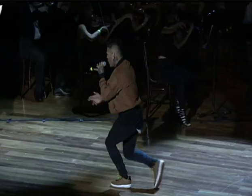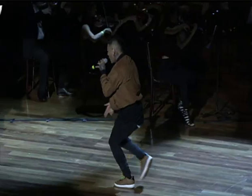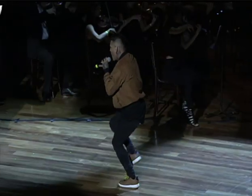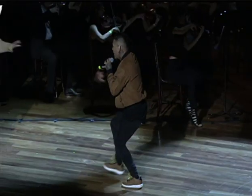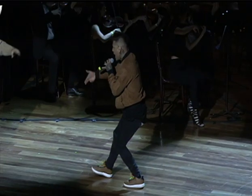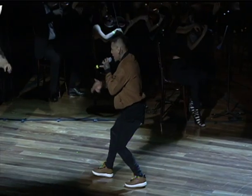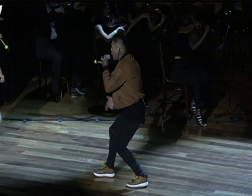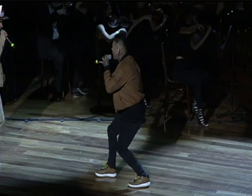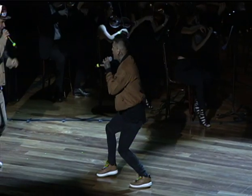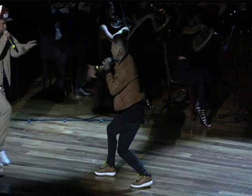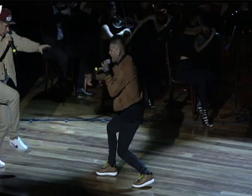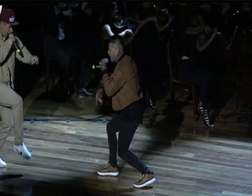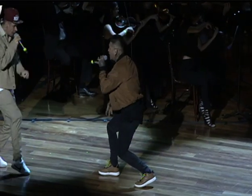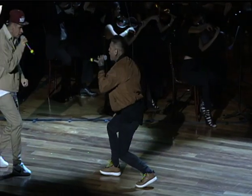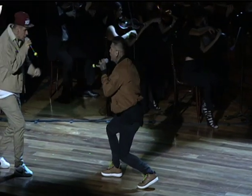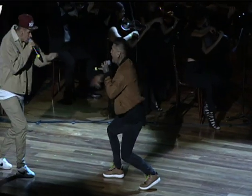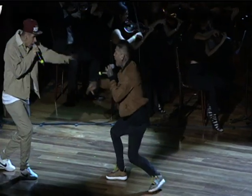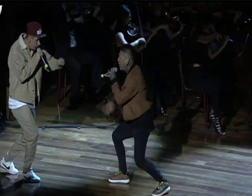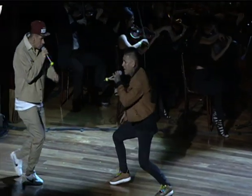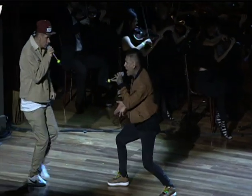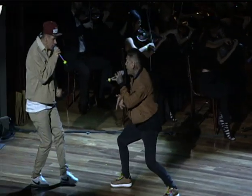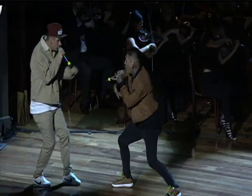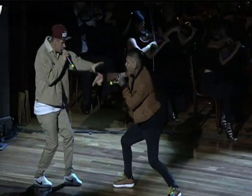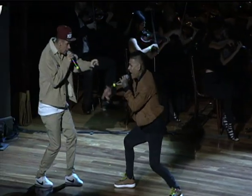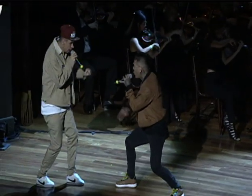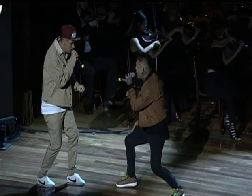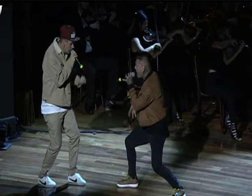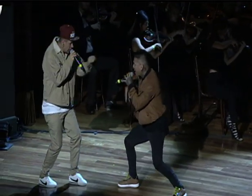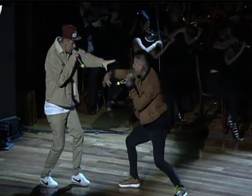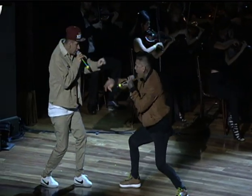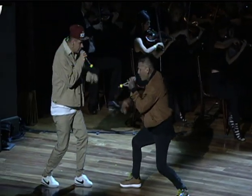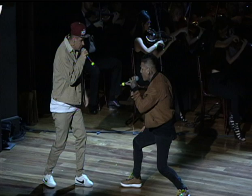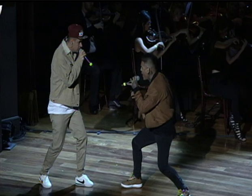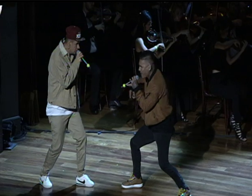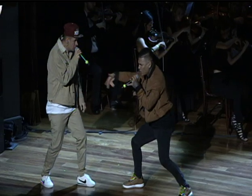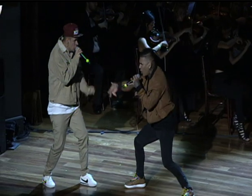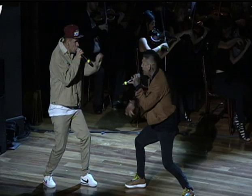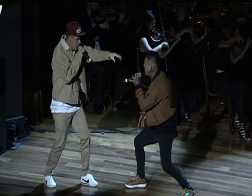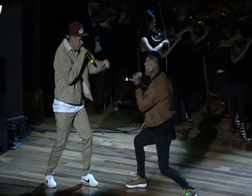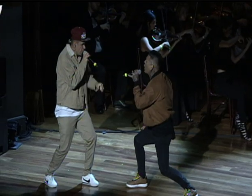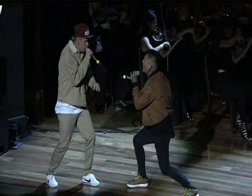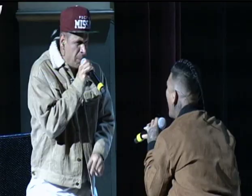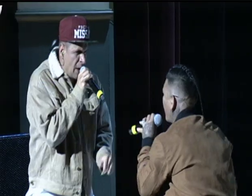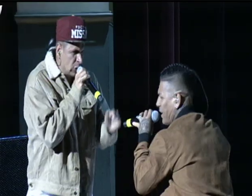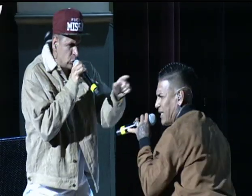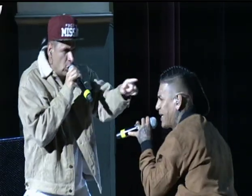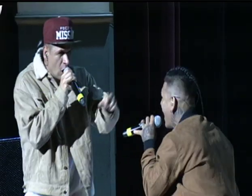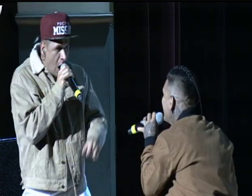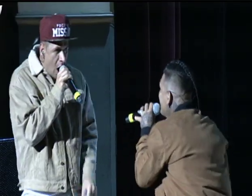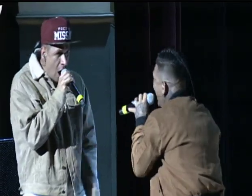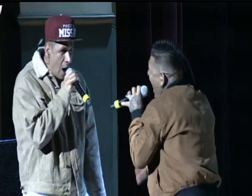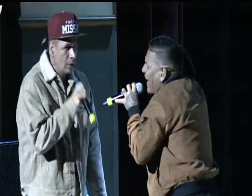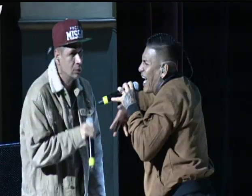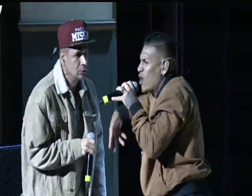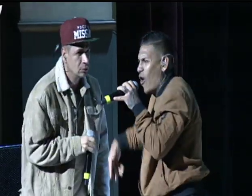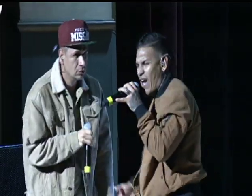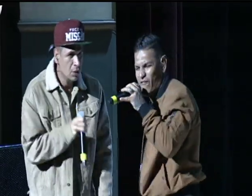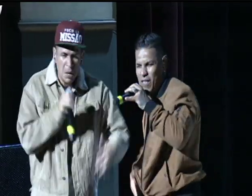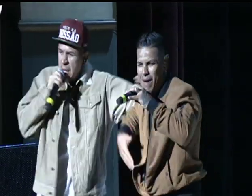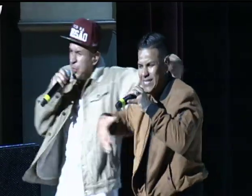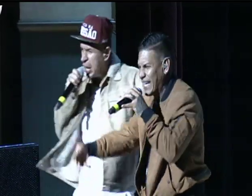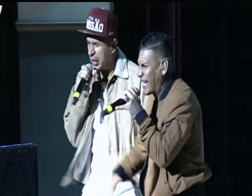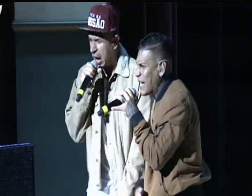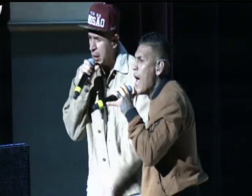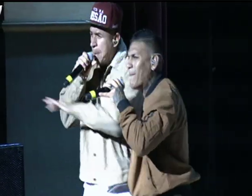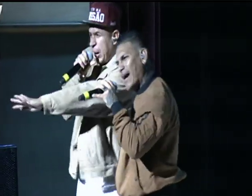sabía de dónde venía, era lo que tú hacías, te tengo un regalo. La melodía con la batería, tu bolavillón, rapeando no paro. Así que deja que los